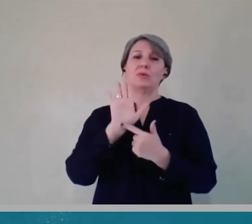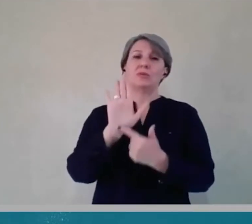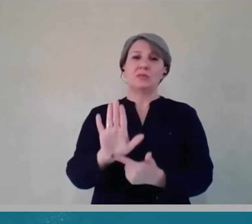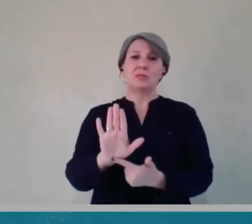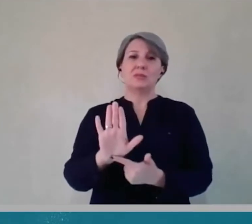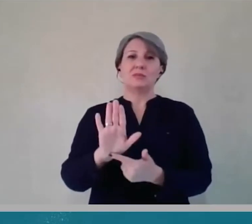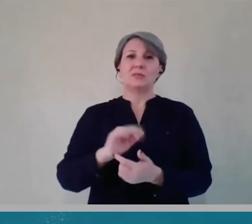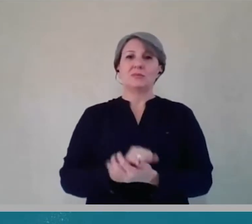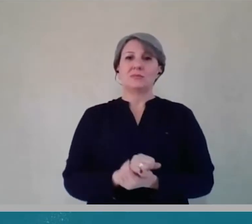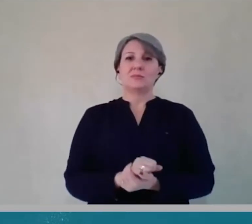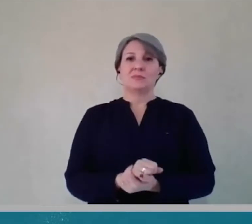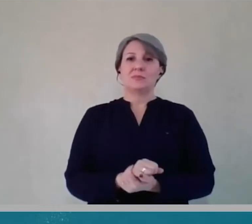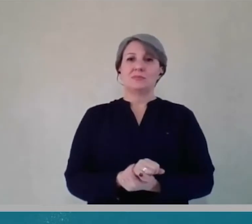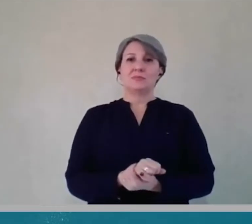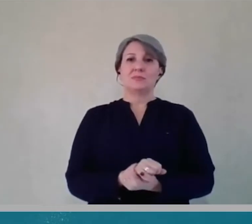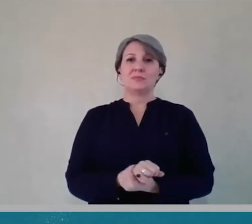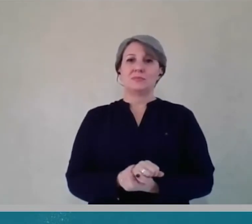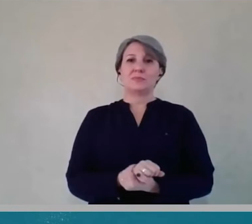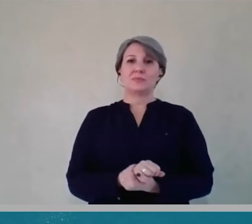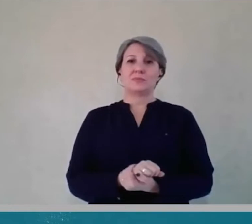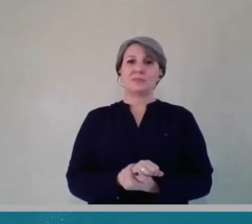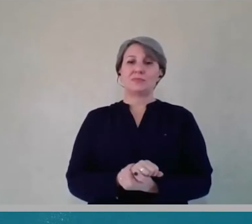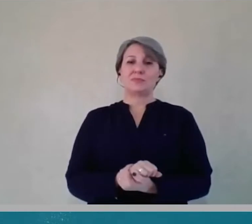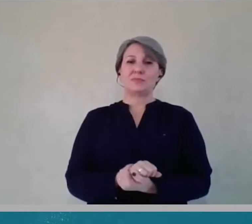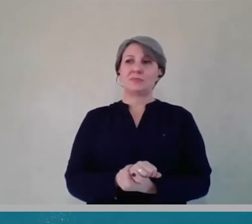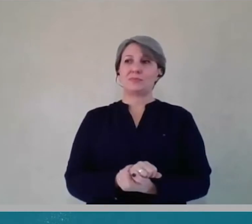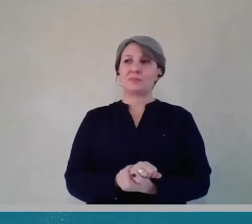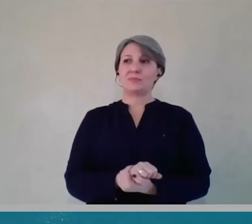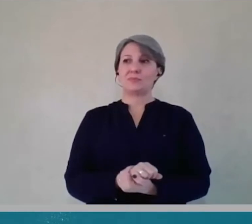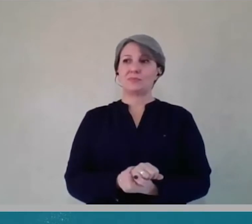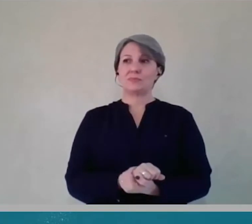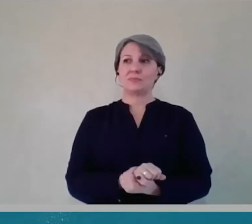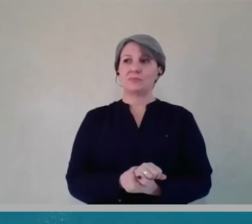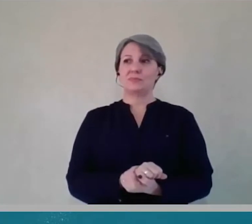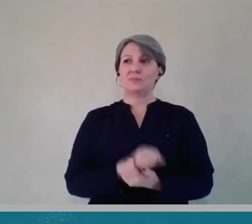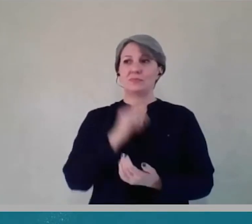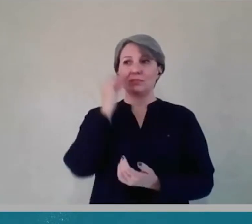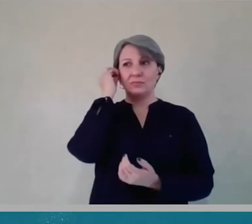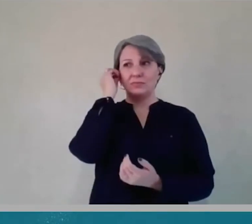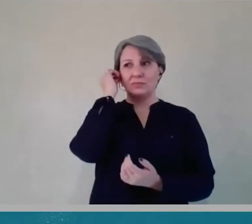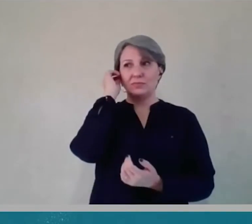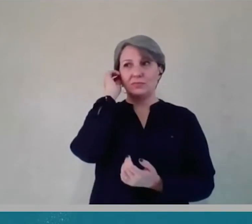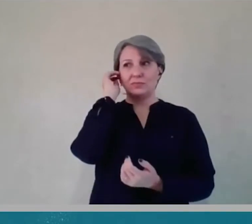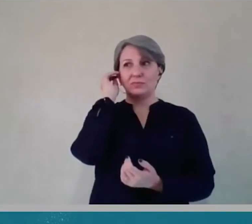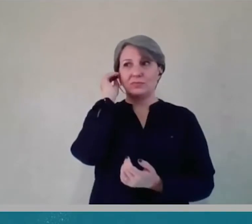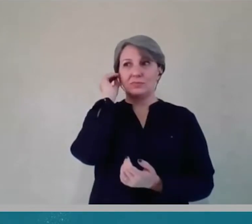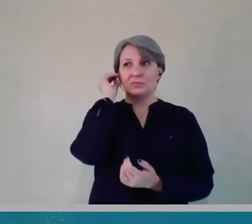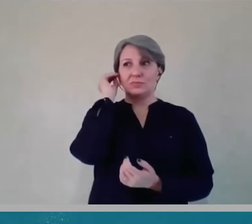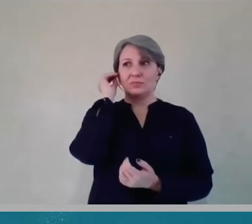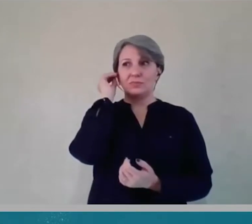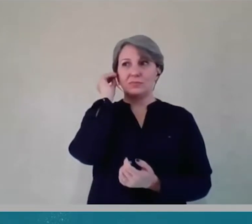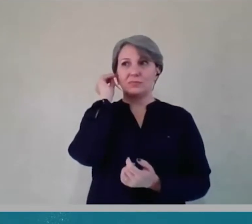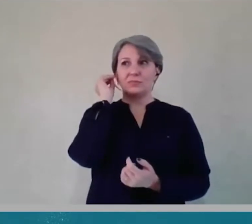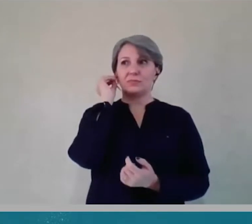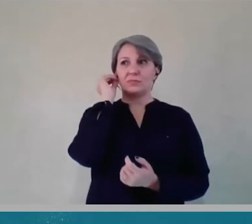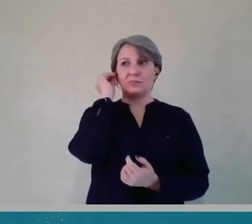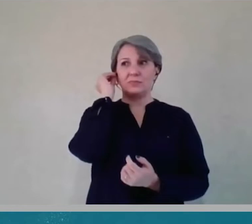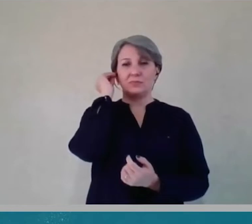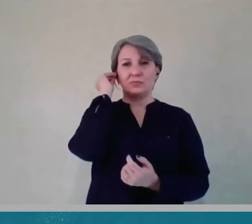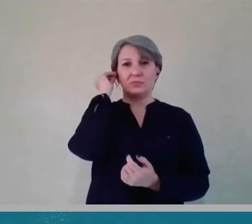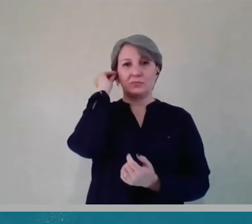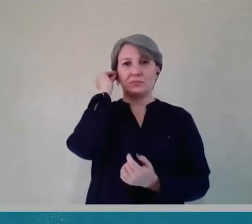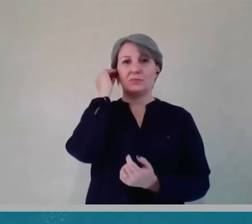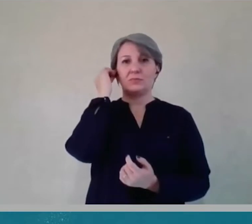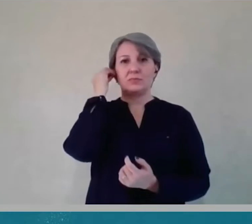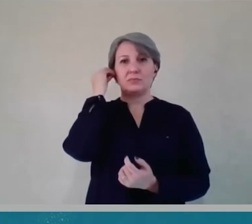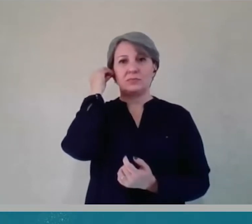de concupiscência, porque sem lei está morto o pecado. Mas a lei,